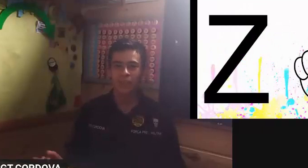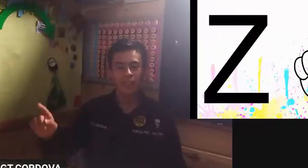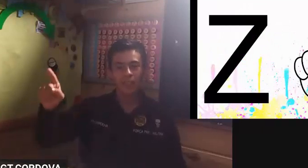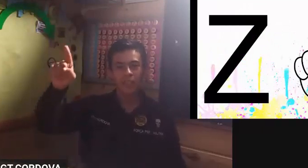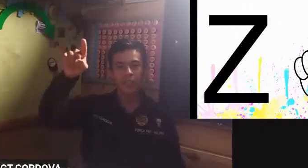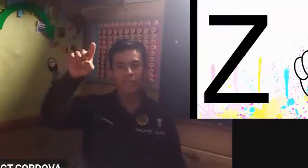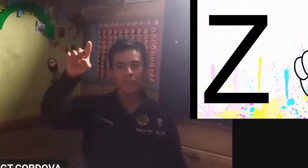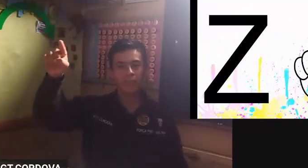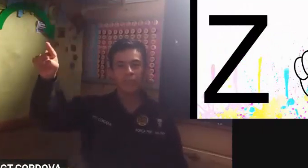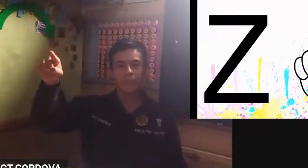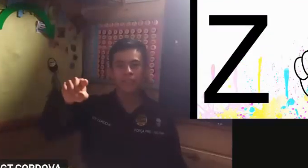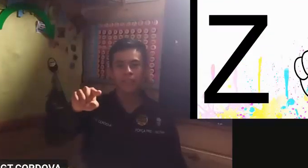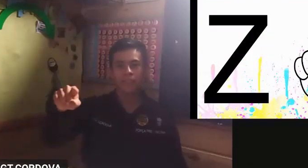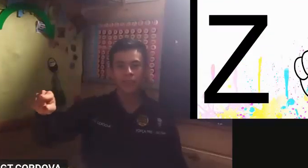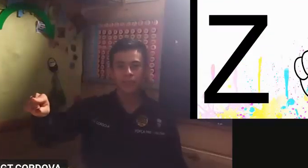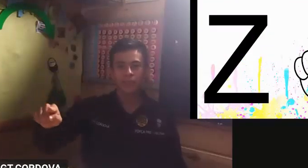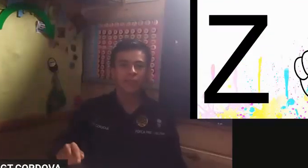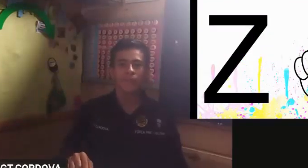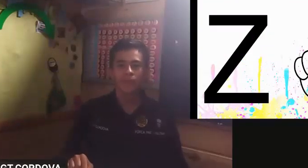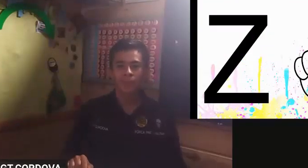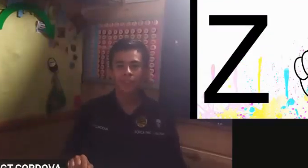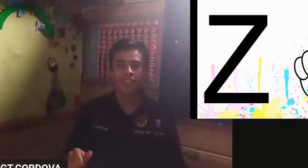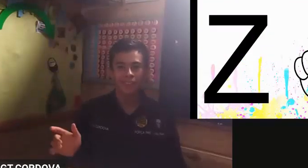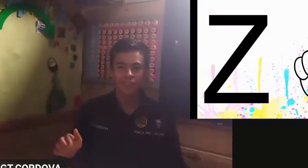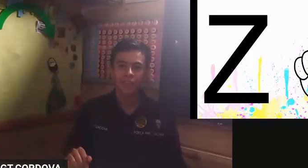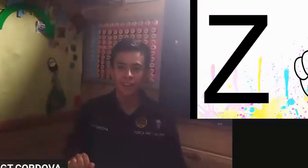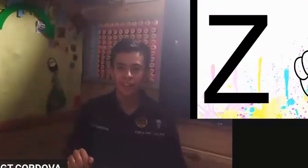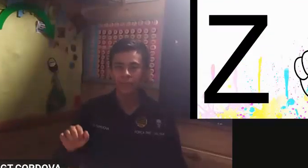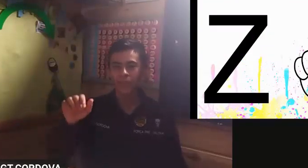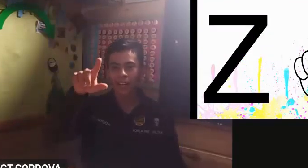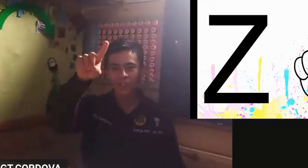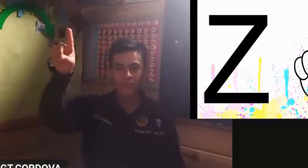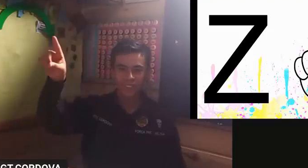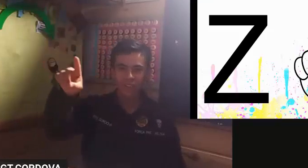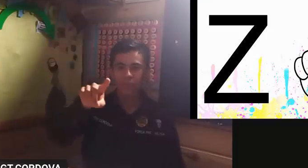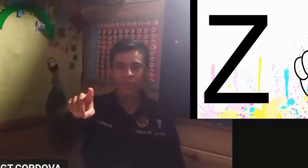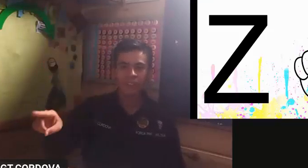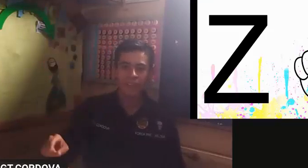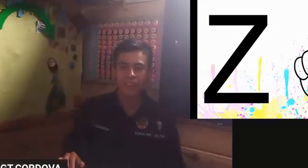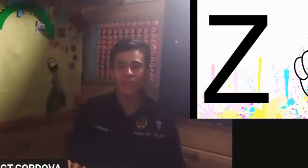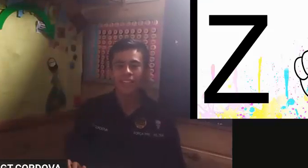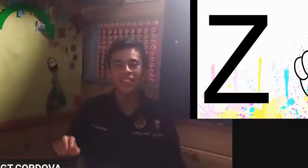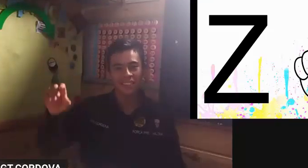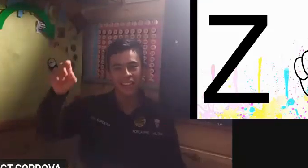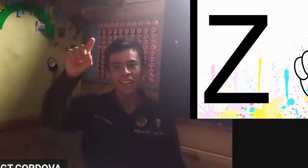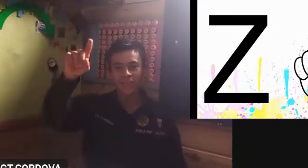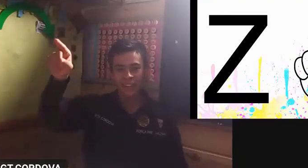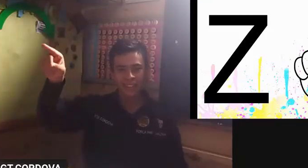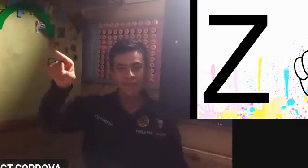Z a gente simplesmente vai fazer, ó, o Z. Porque eles não tiveram a criatividade de fazer alguma coisa mais diferente. Mas também